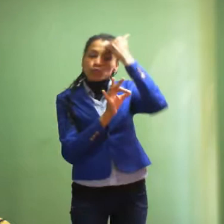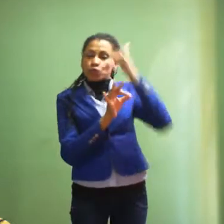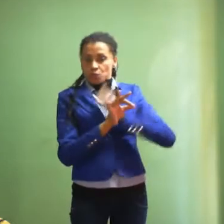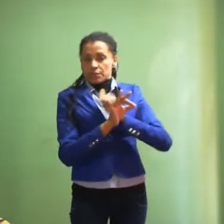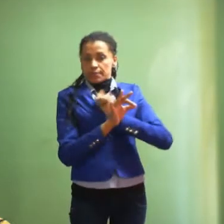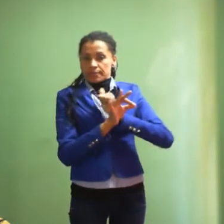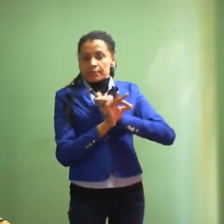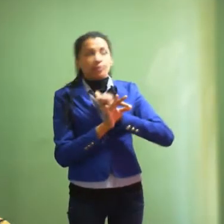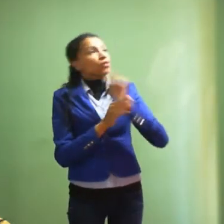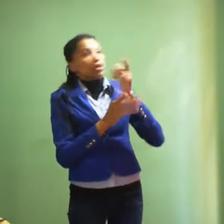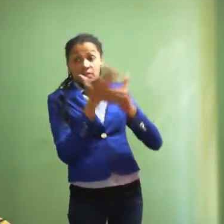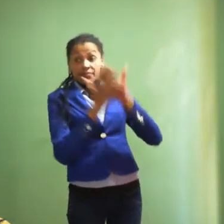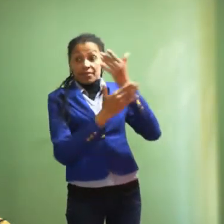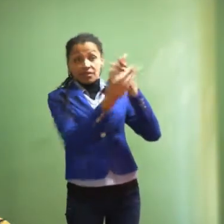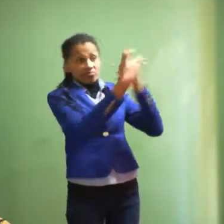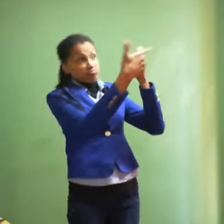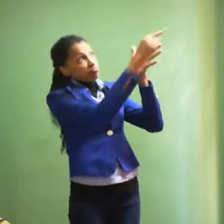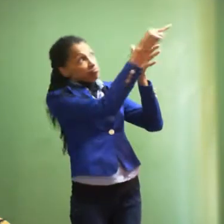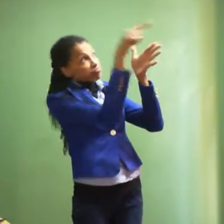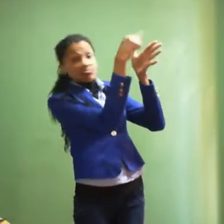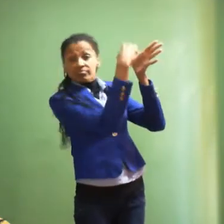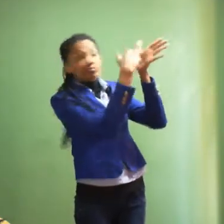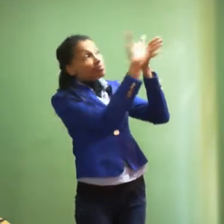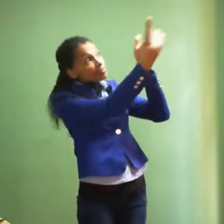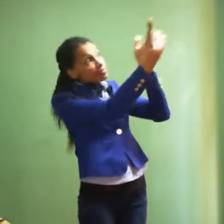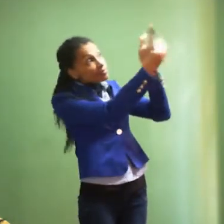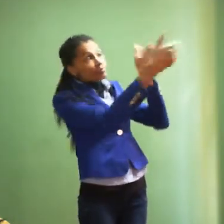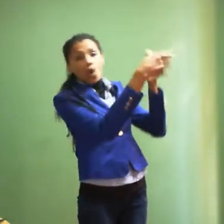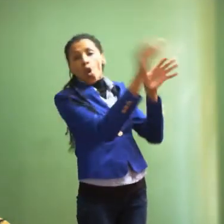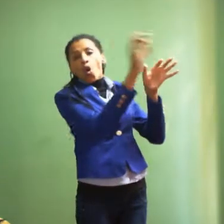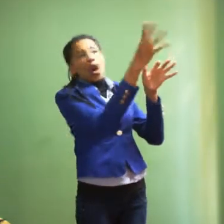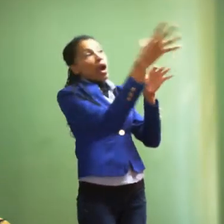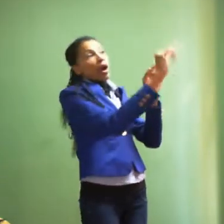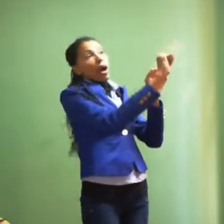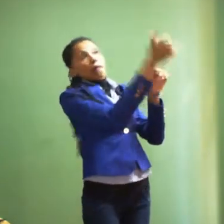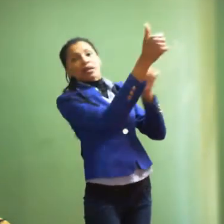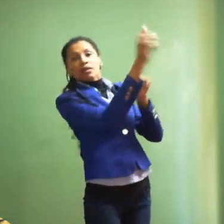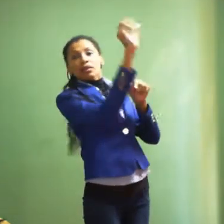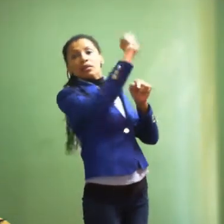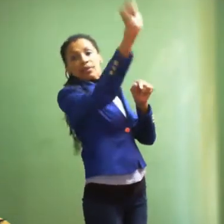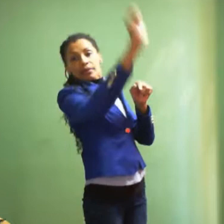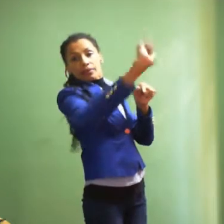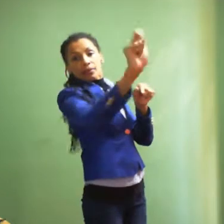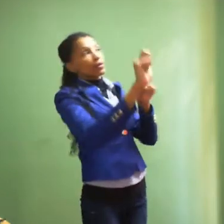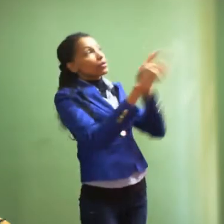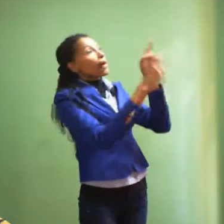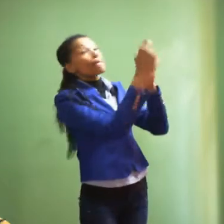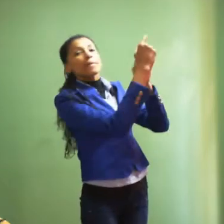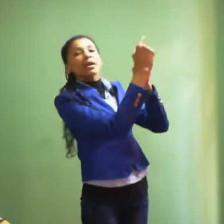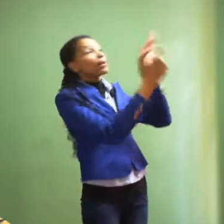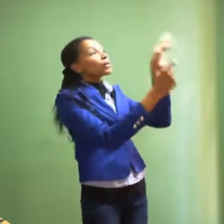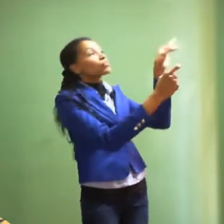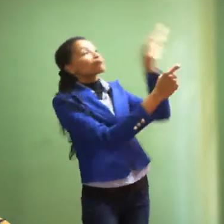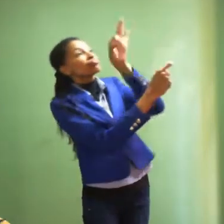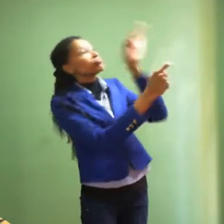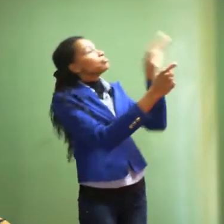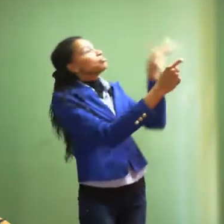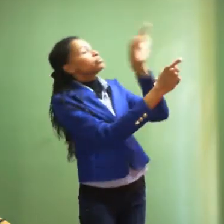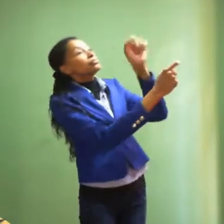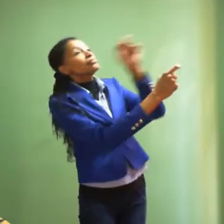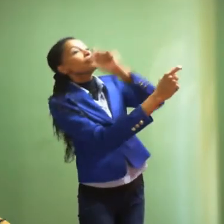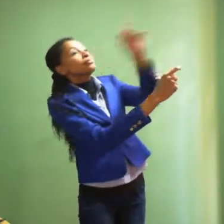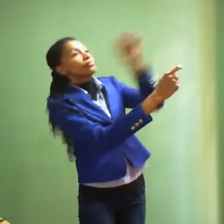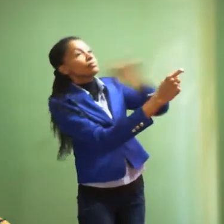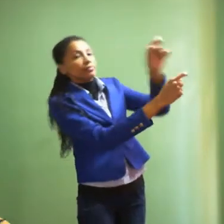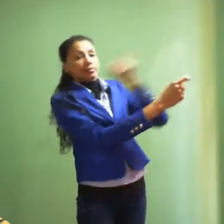medida que va trabajando el texto, sacando en el tablero o en otra cartelera aparte las palabras claves. Esa es una